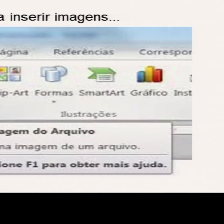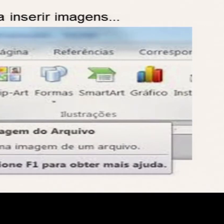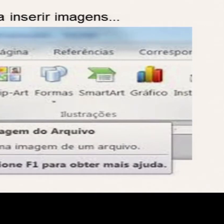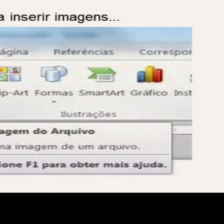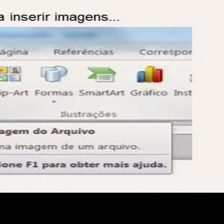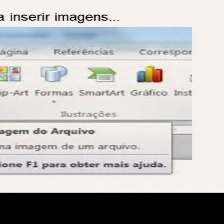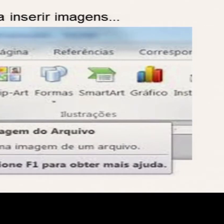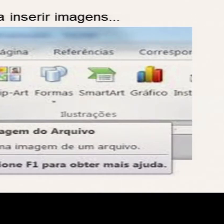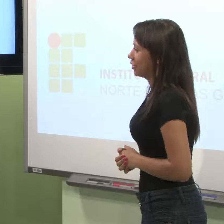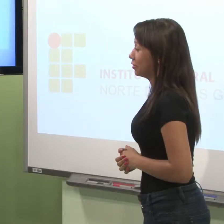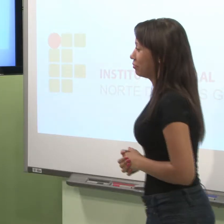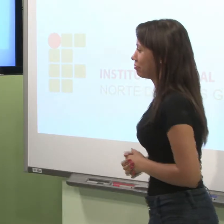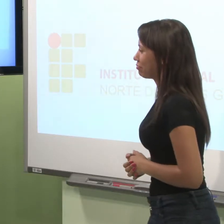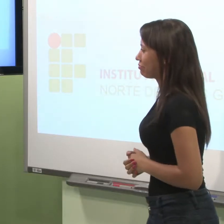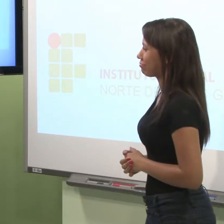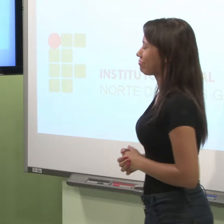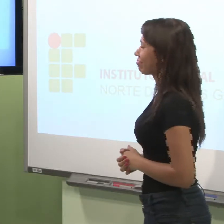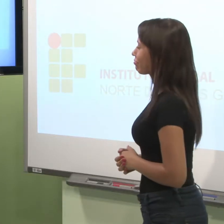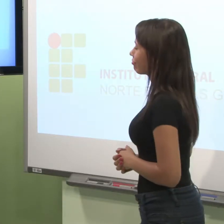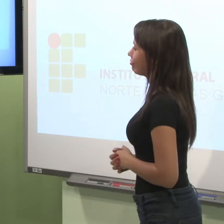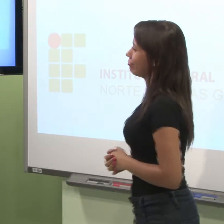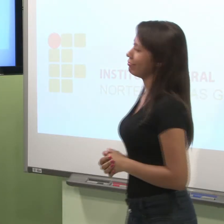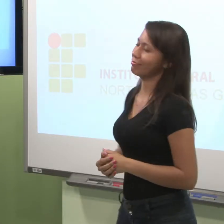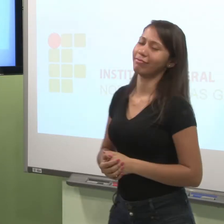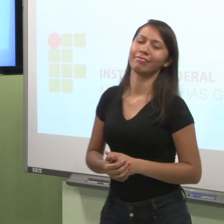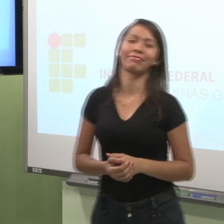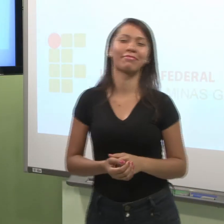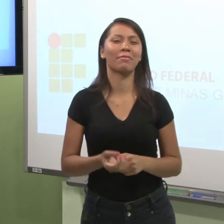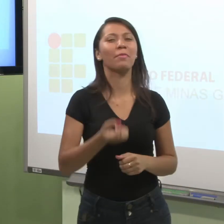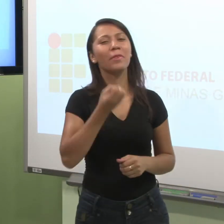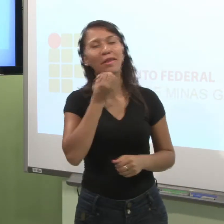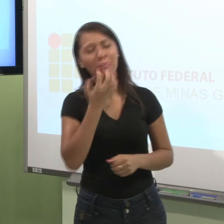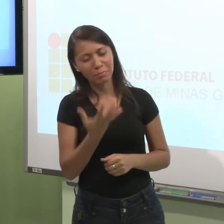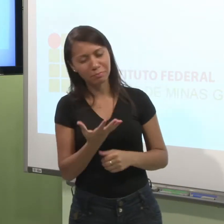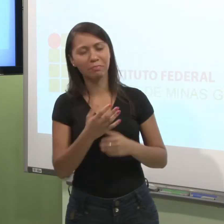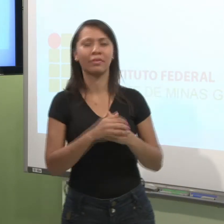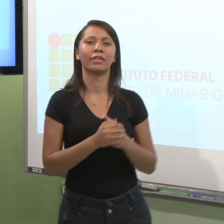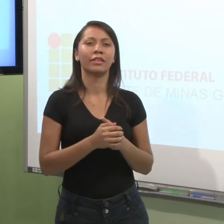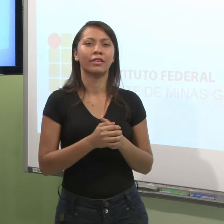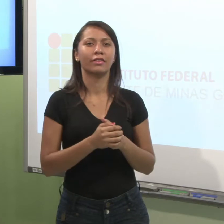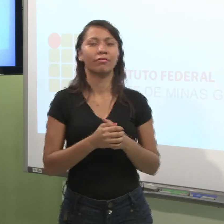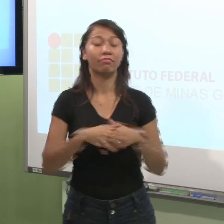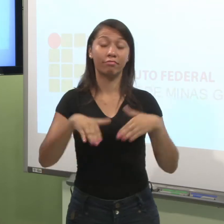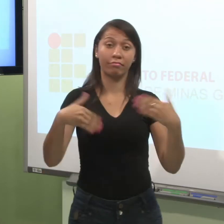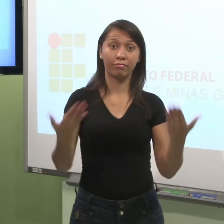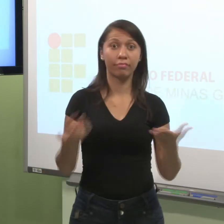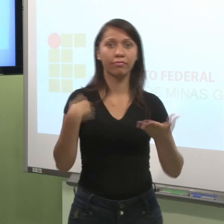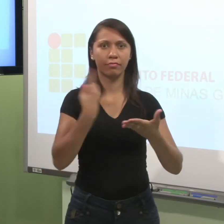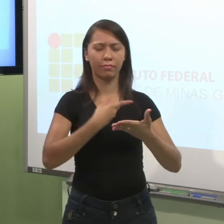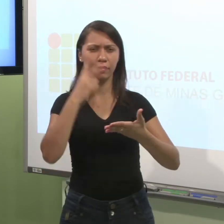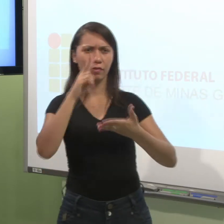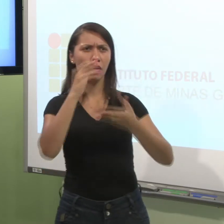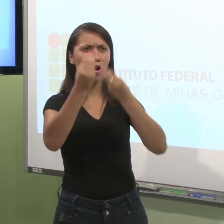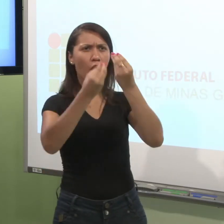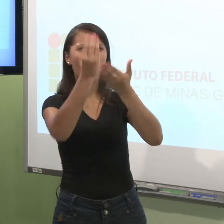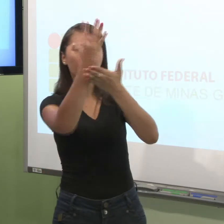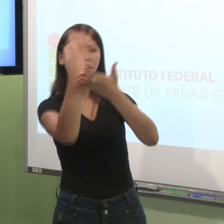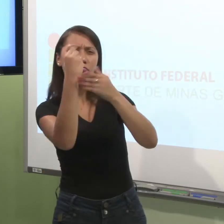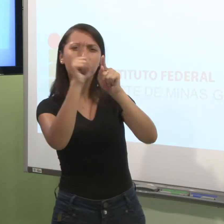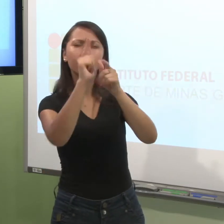divertido fazer isso. Bom, acabamos de ver como inserir imagens no seu documento.